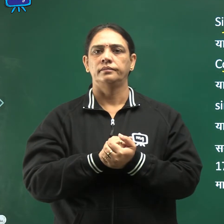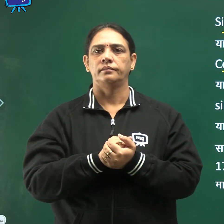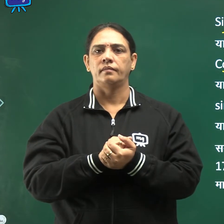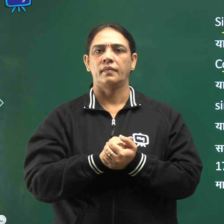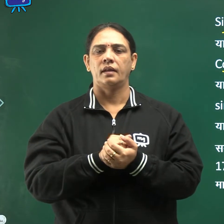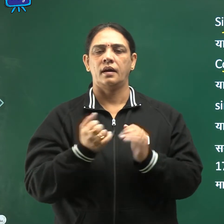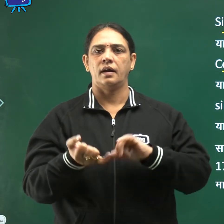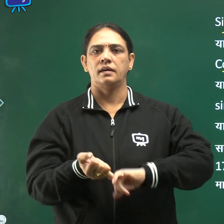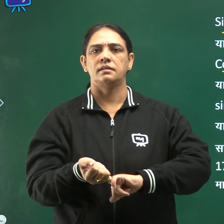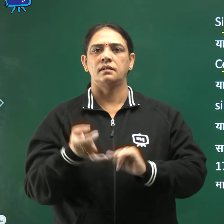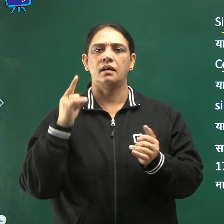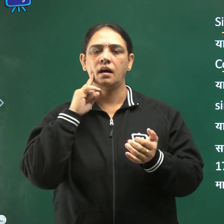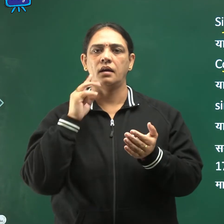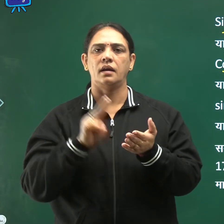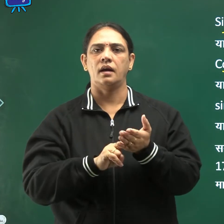साइन